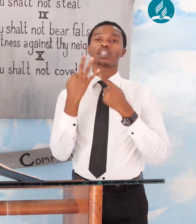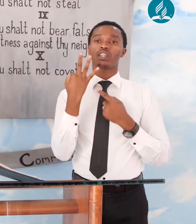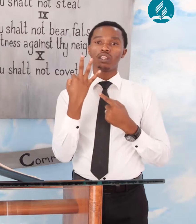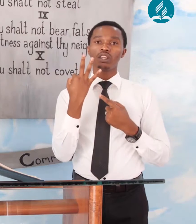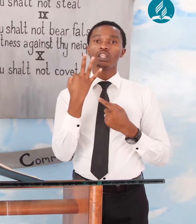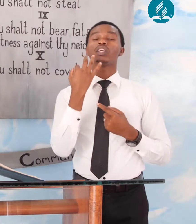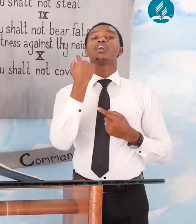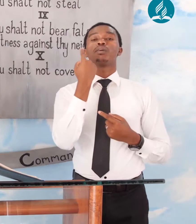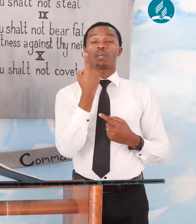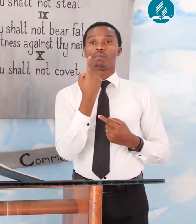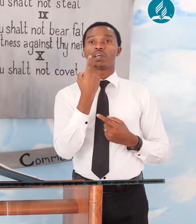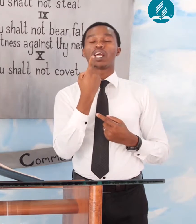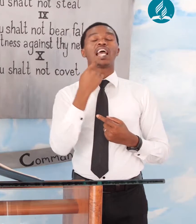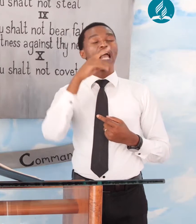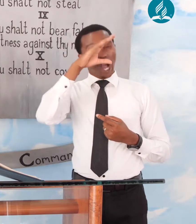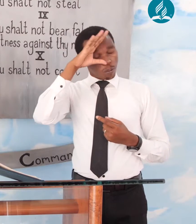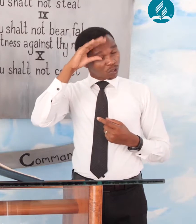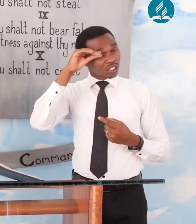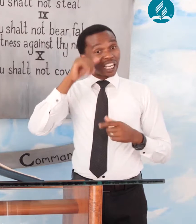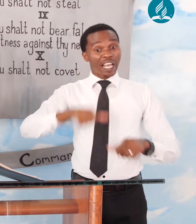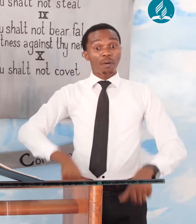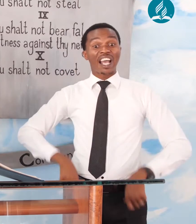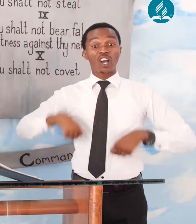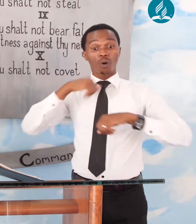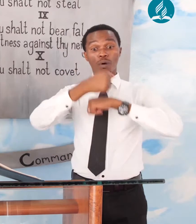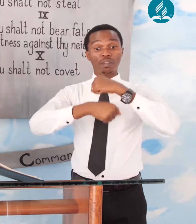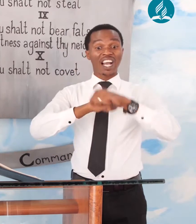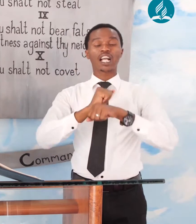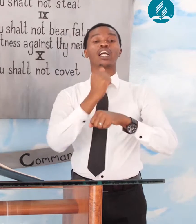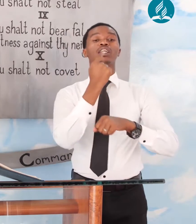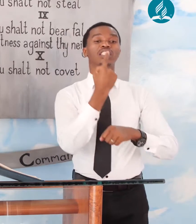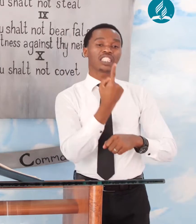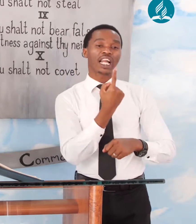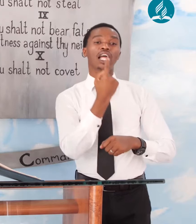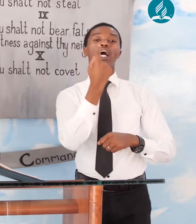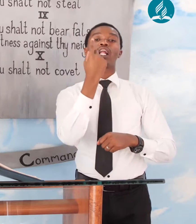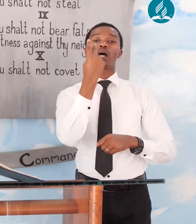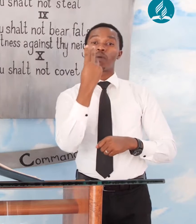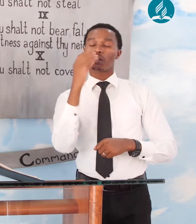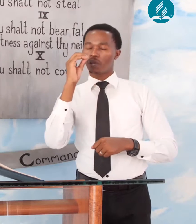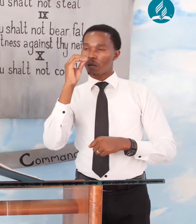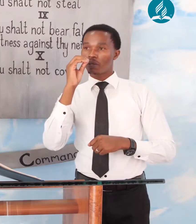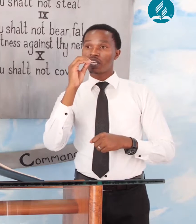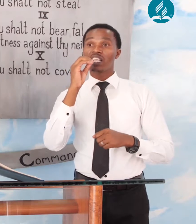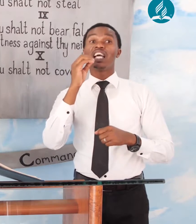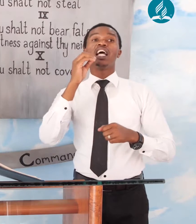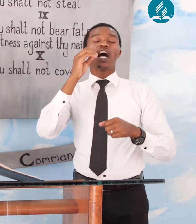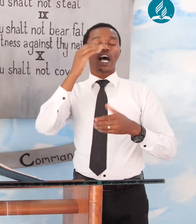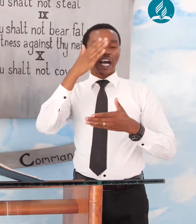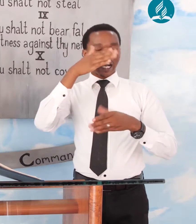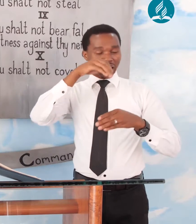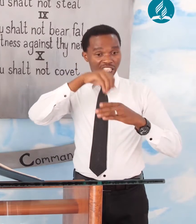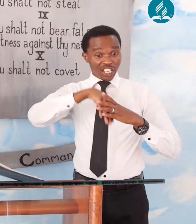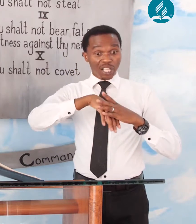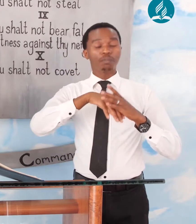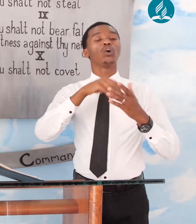imyaka 120, kandi iyo myaka yarimo ibyiciro cyangwa se ibice bitatu by'ingenzi. Ni ukuvuga